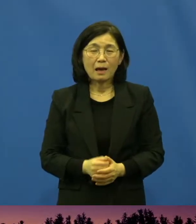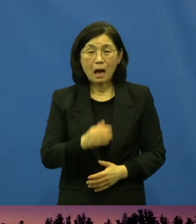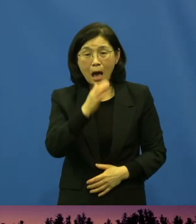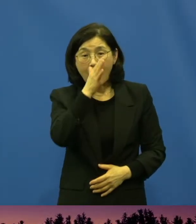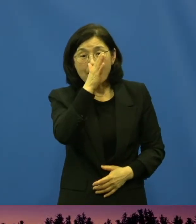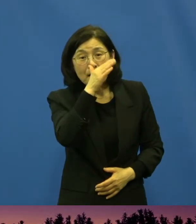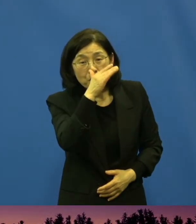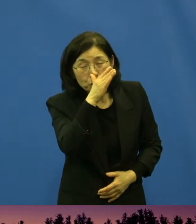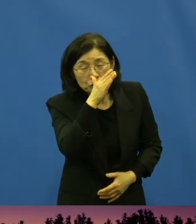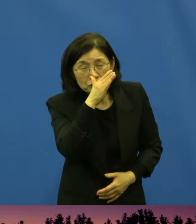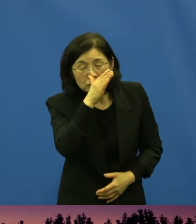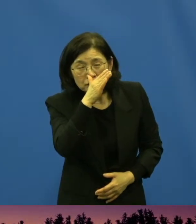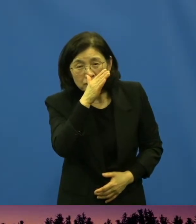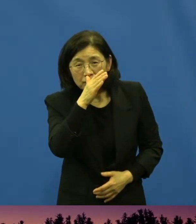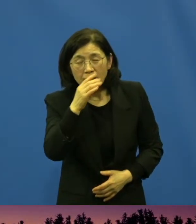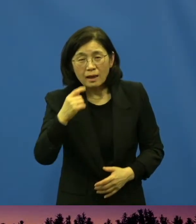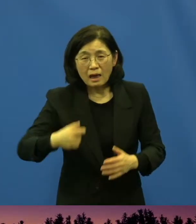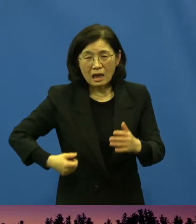결심만 한다.